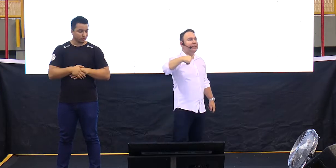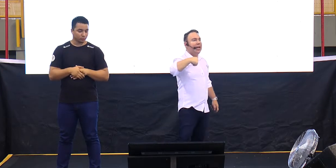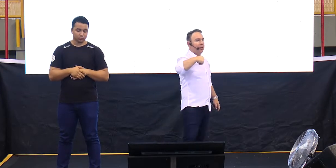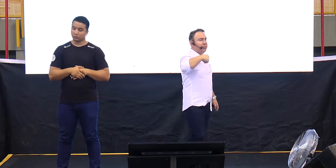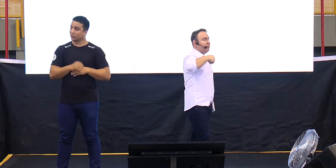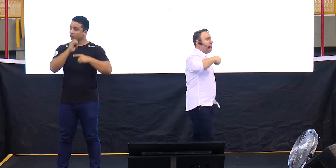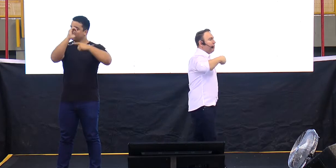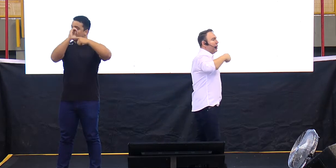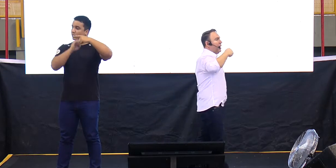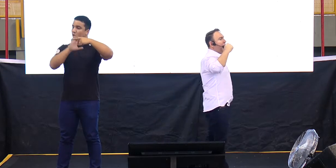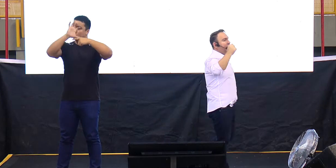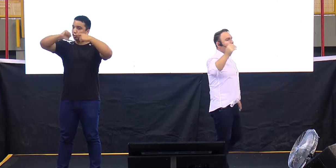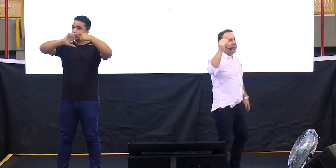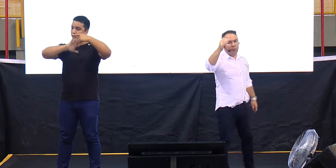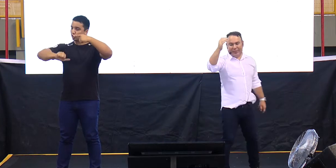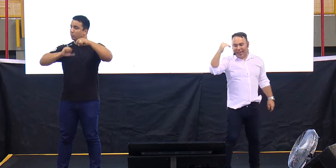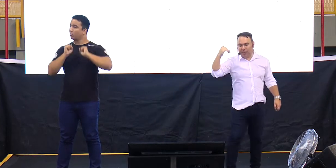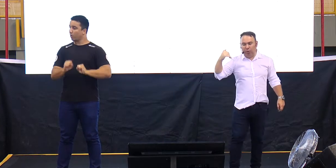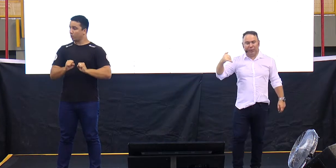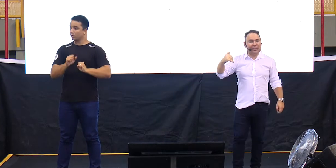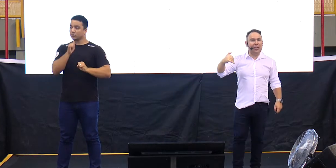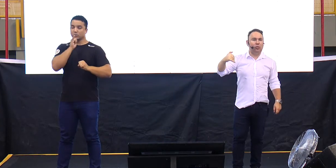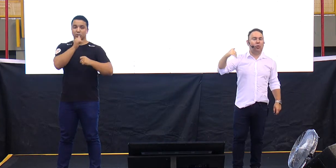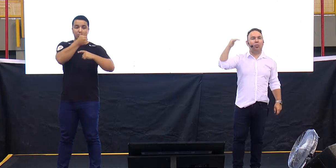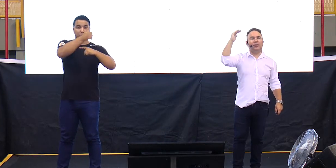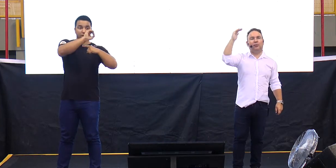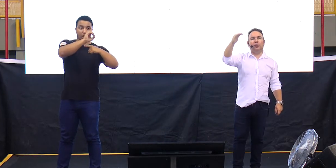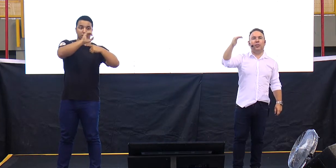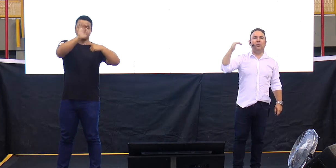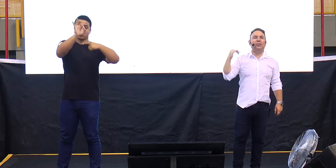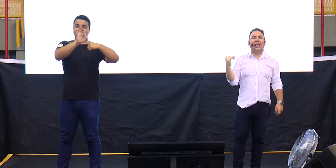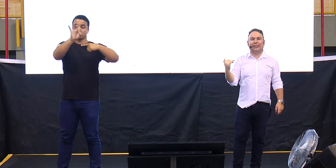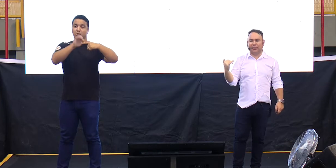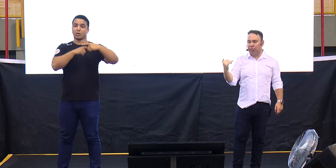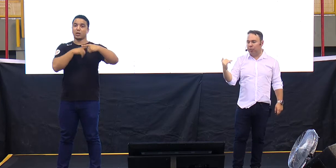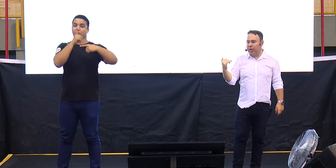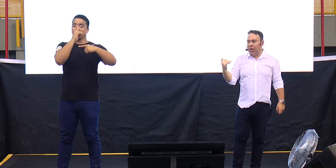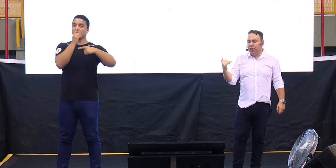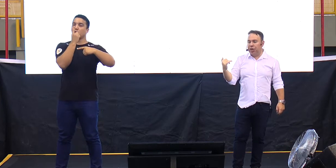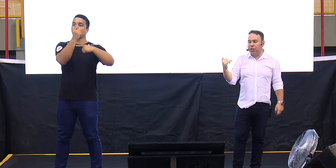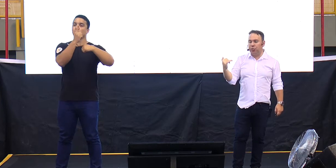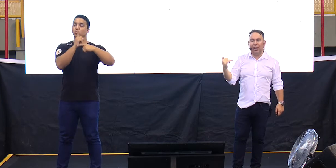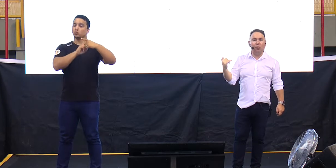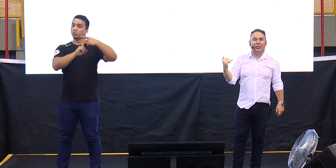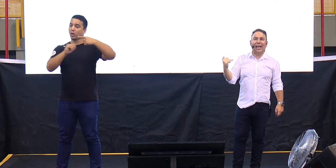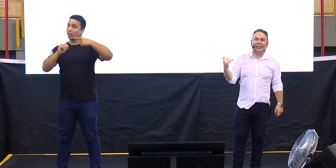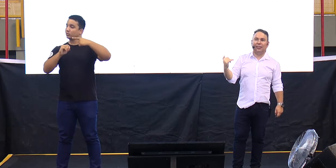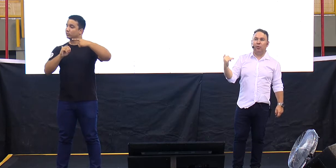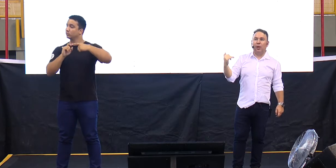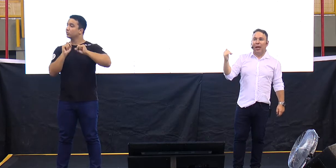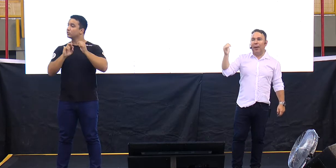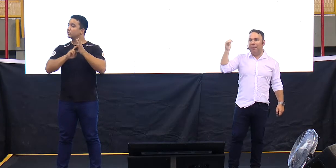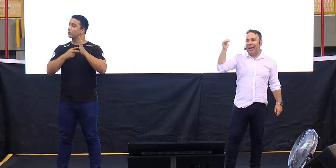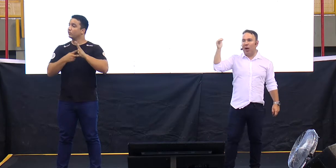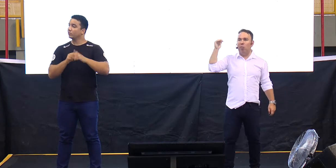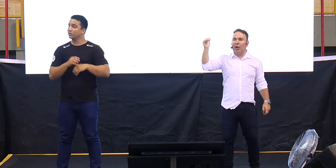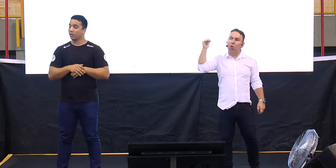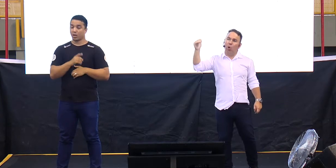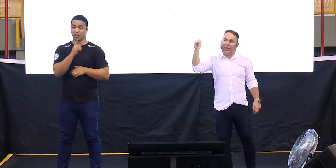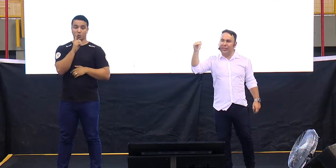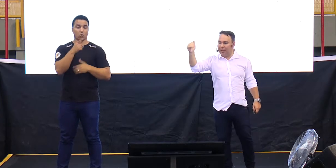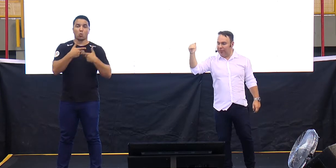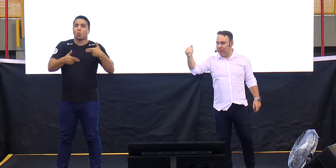com esse zero. E aí eu tenho 10% como se fosse um décimo. Gente, o que é um décimo? É pegar